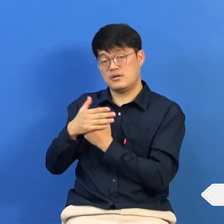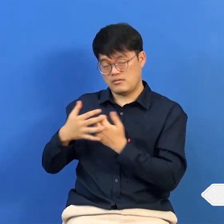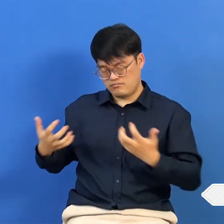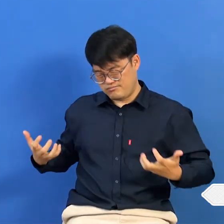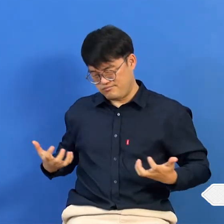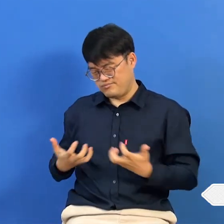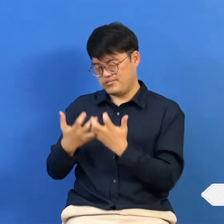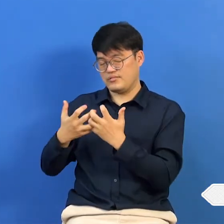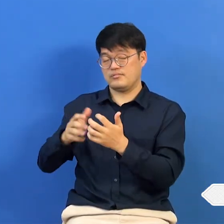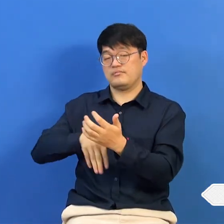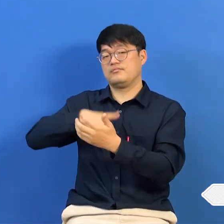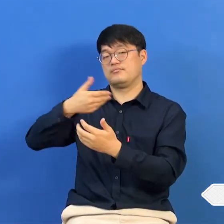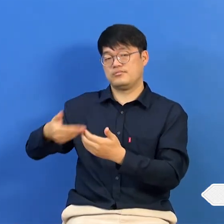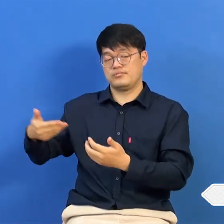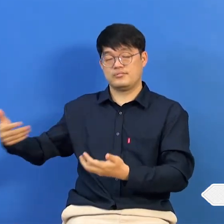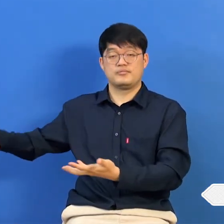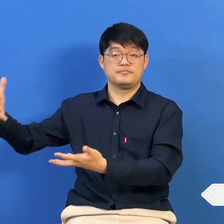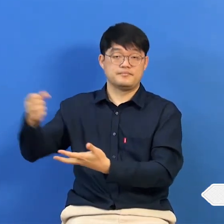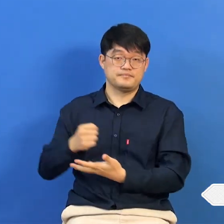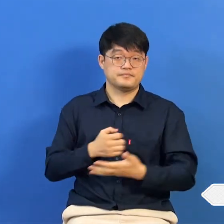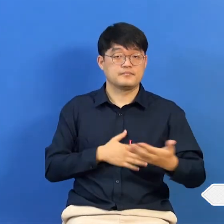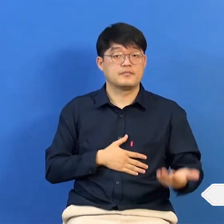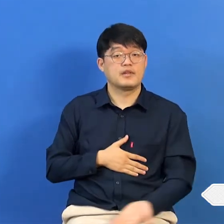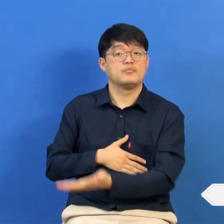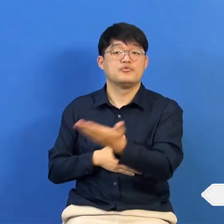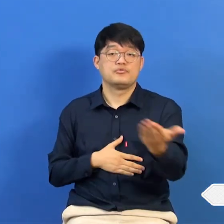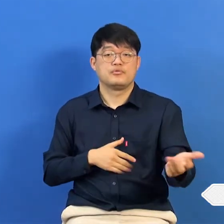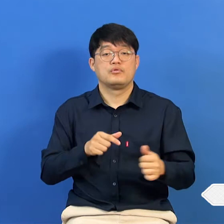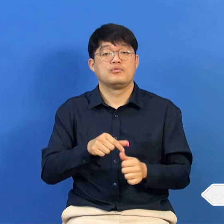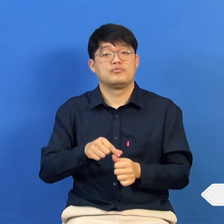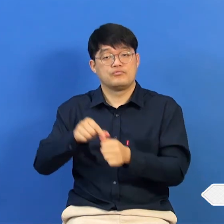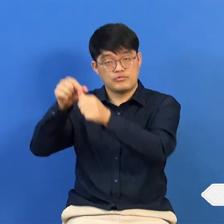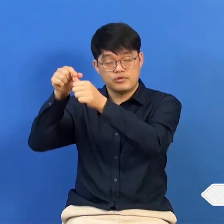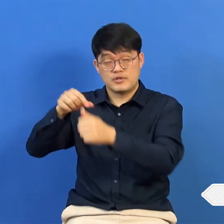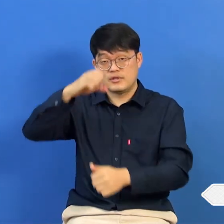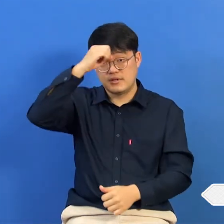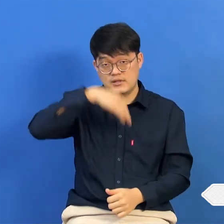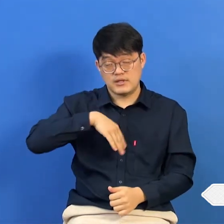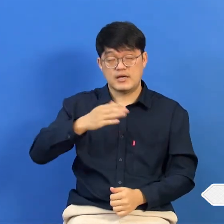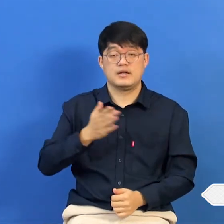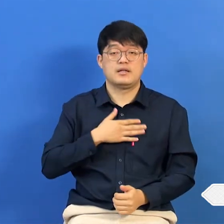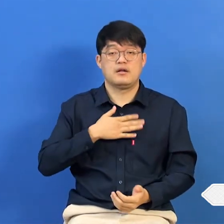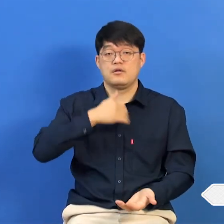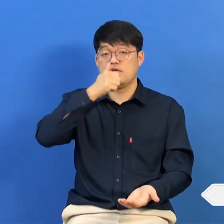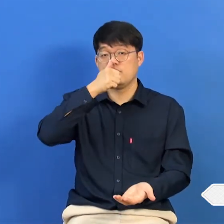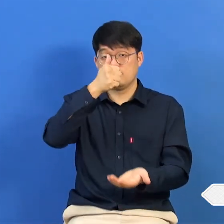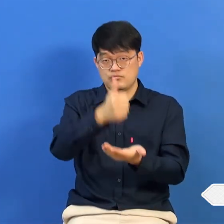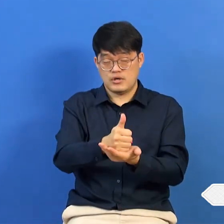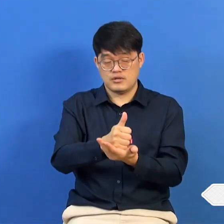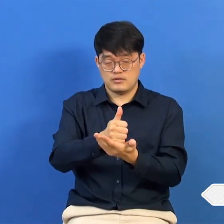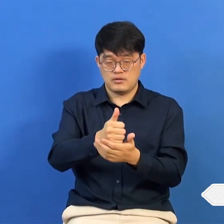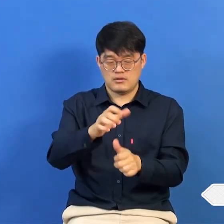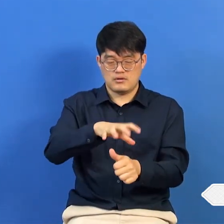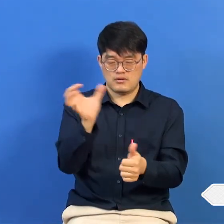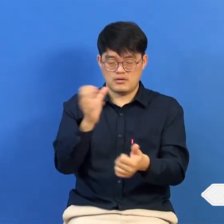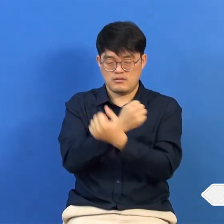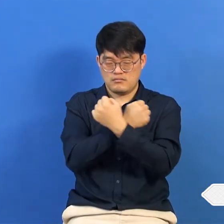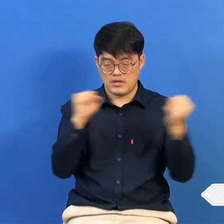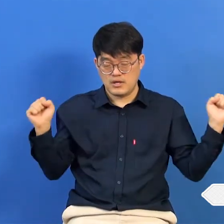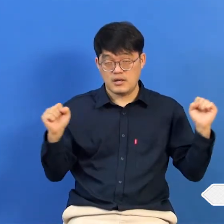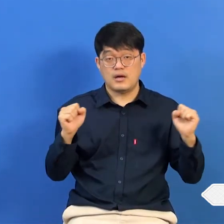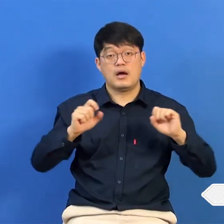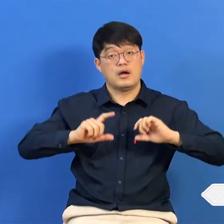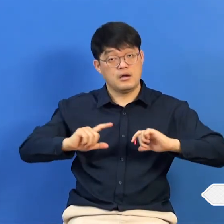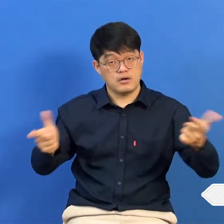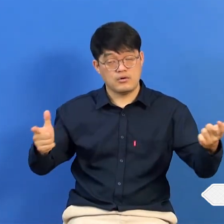받습니다. 여러분, 구원은 단지 우리를 죄에서 해방시켜 주는 것에서 그치지 않고 예수님의